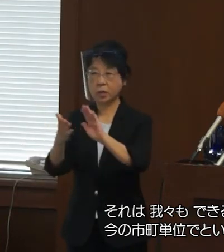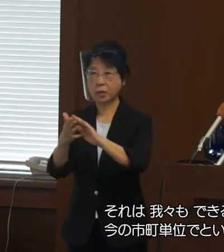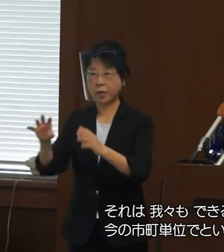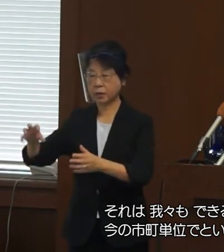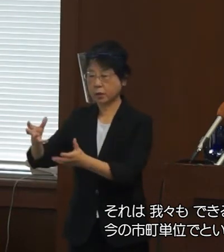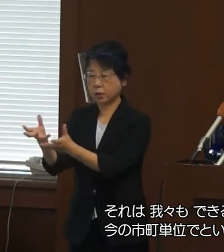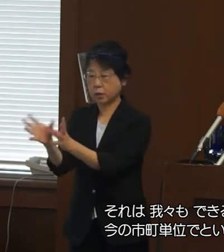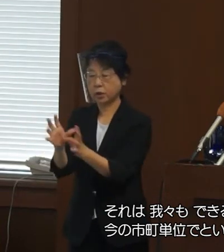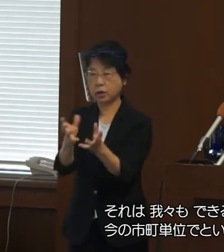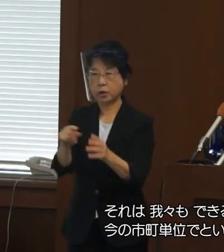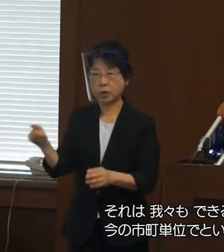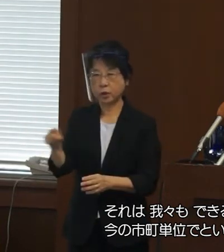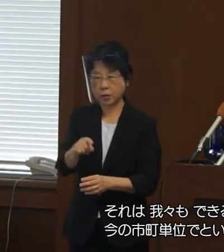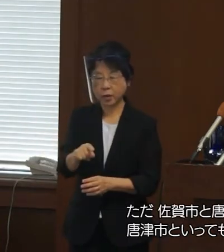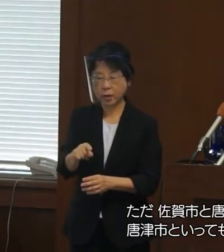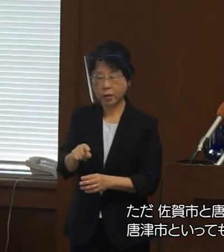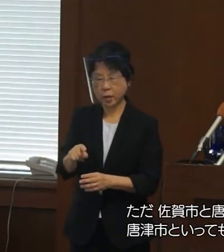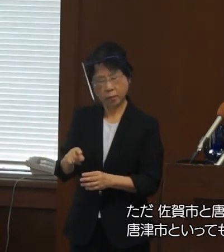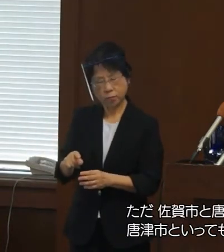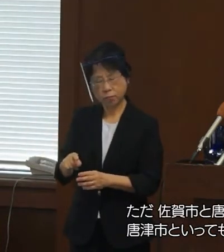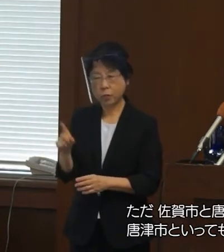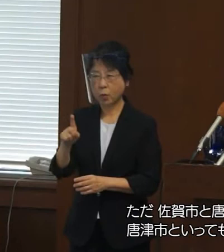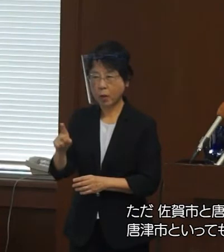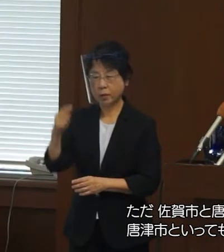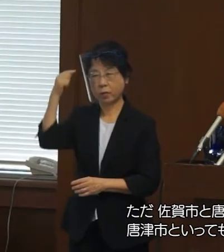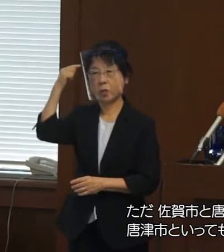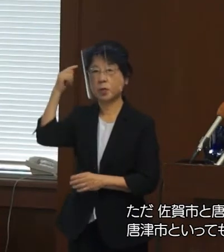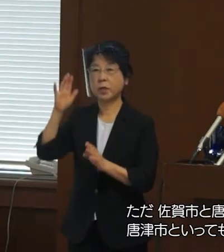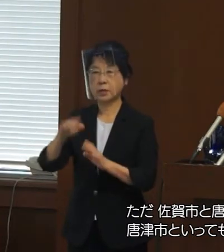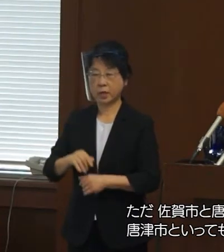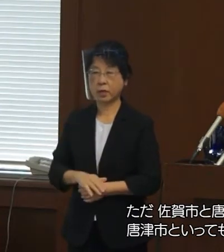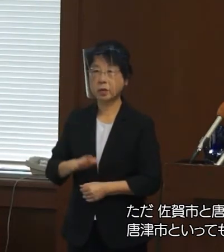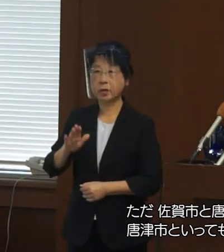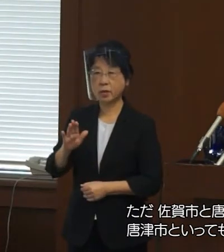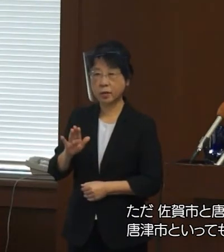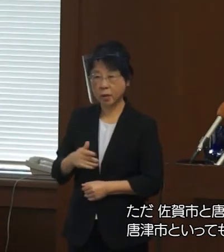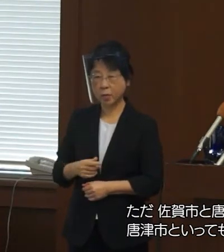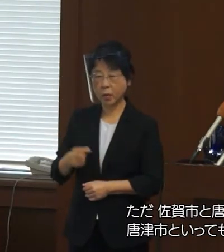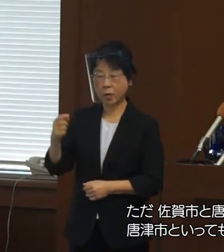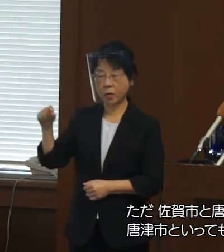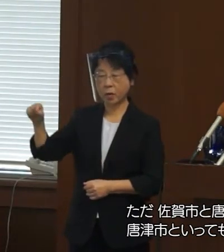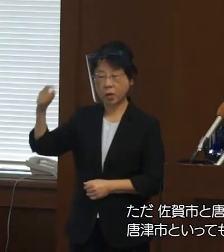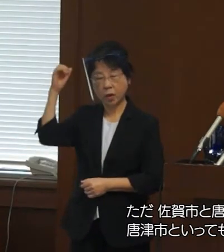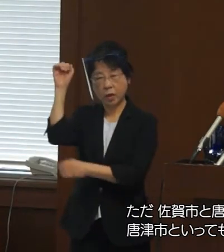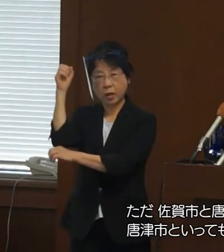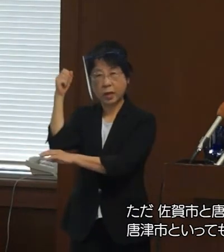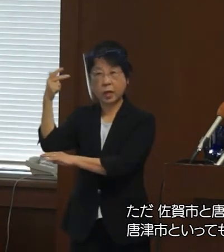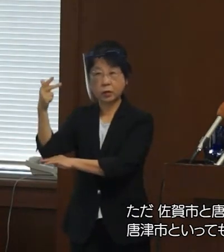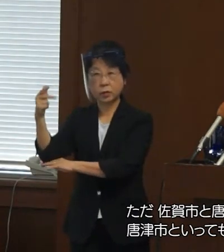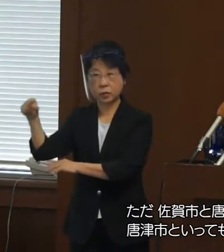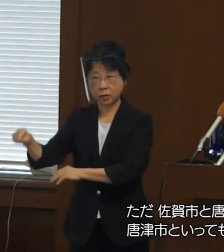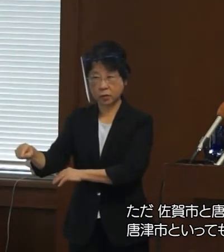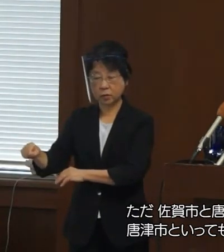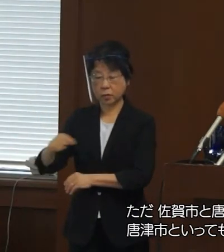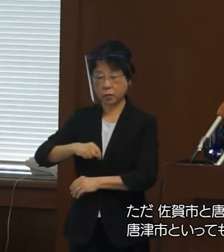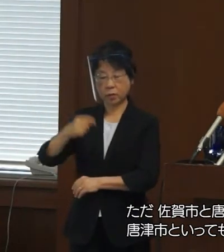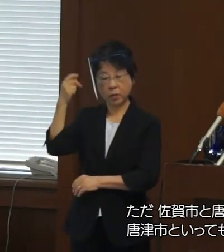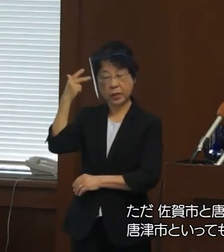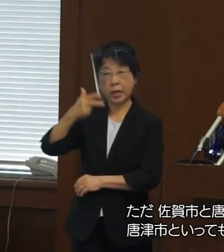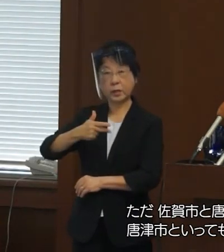考えもしました。ただ佐賀市と唐津市は面積が広くてです